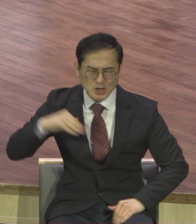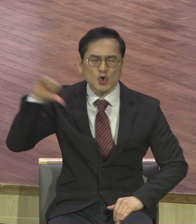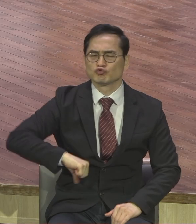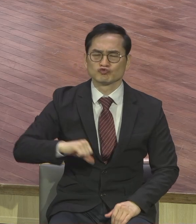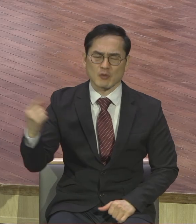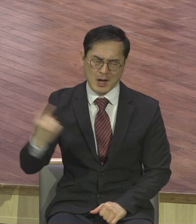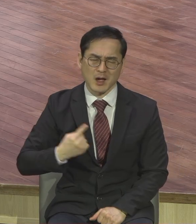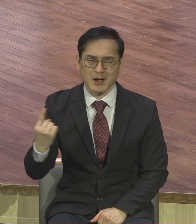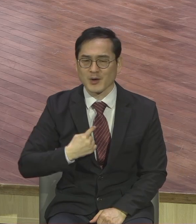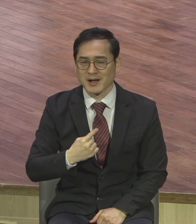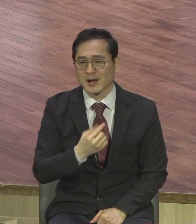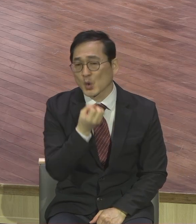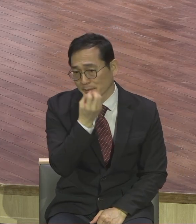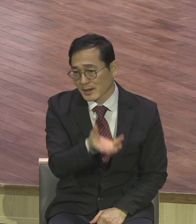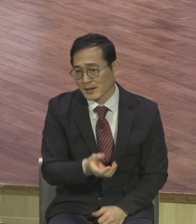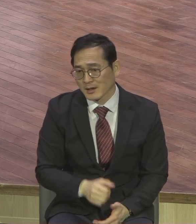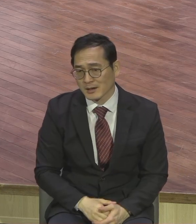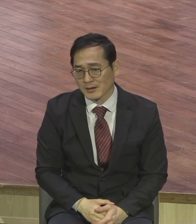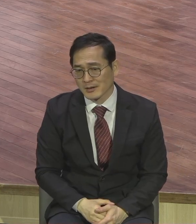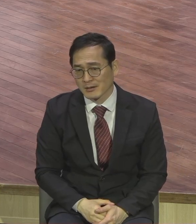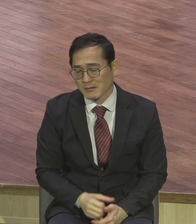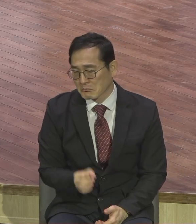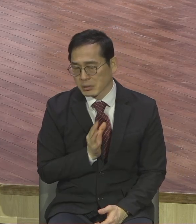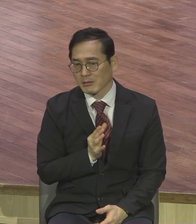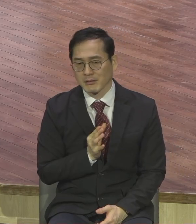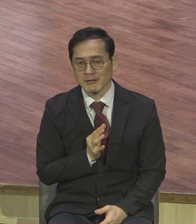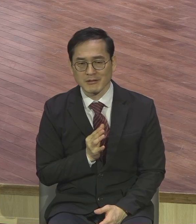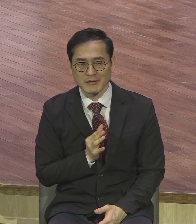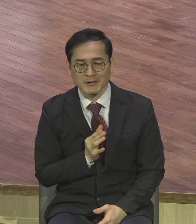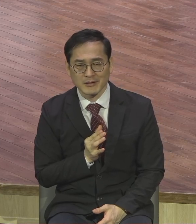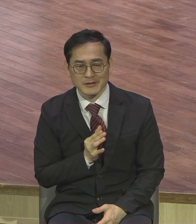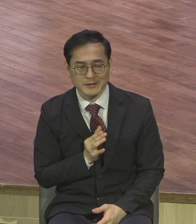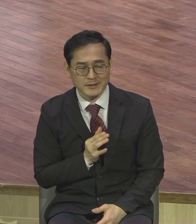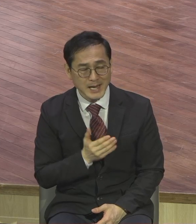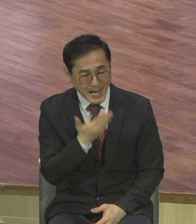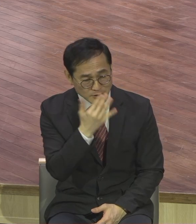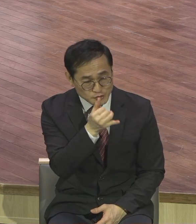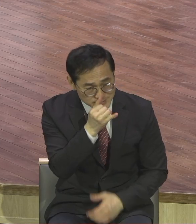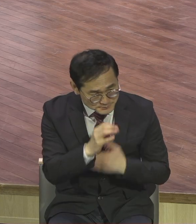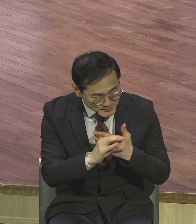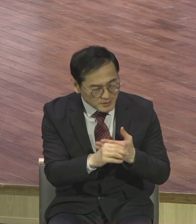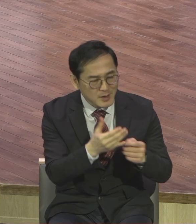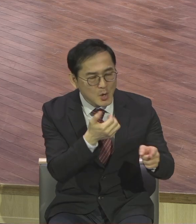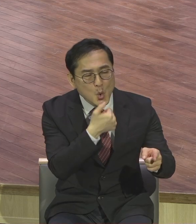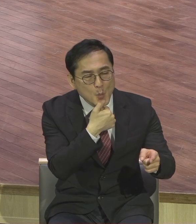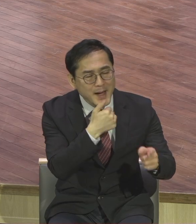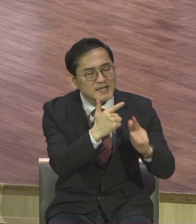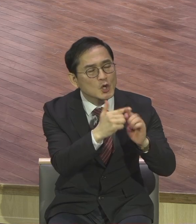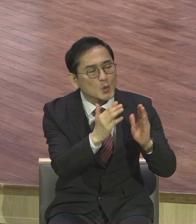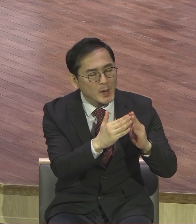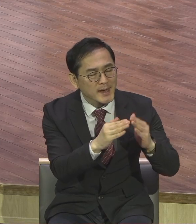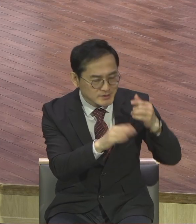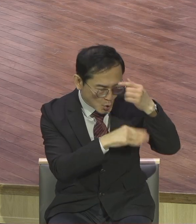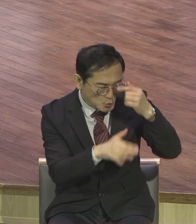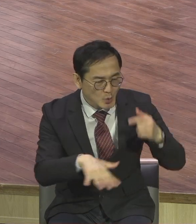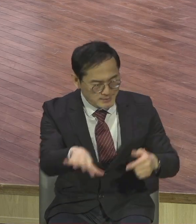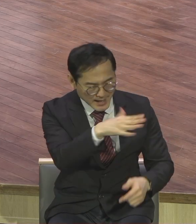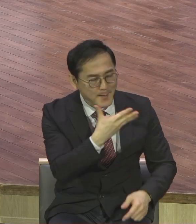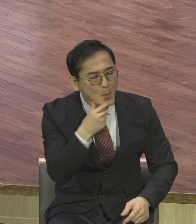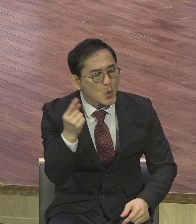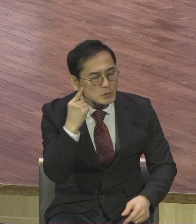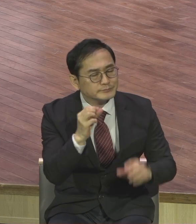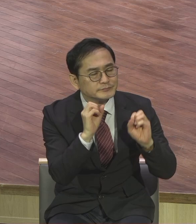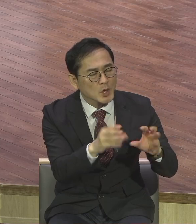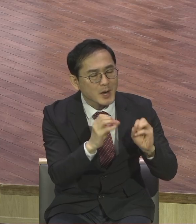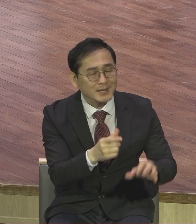사도 바울은 본문 15절에 할 수 있는 대로 로마 교회 성도들에게도 복음을 전하기를 원한다라고 말하고 있습니다.